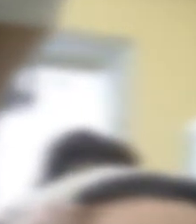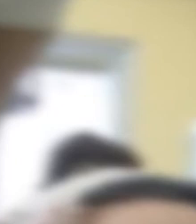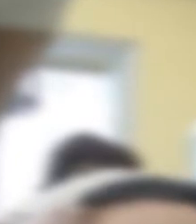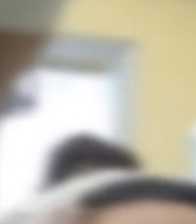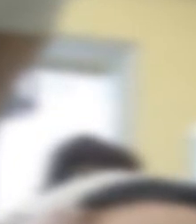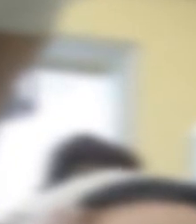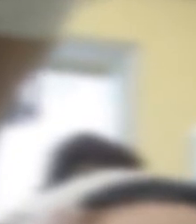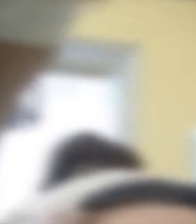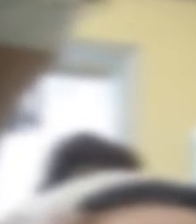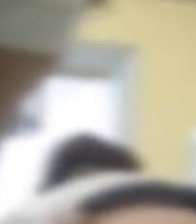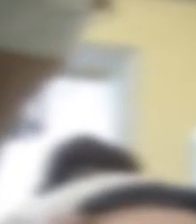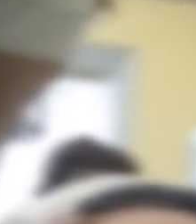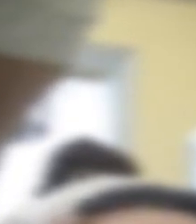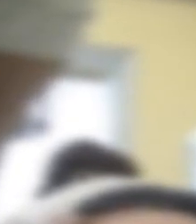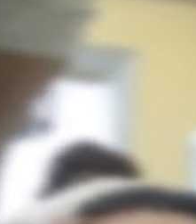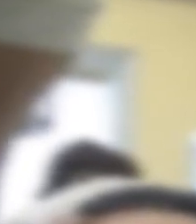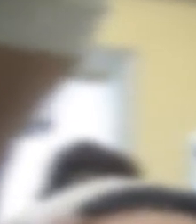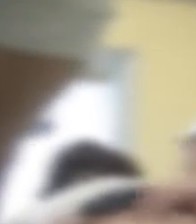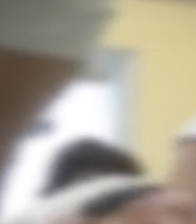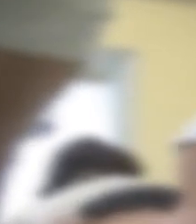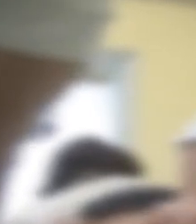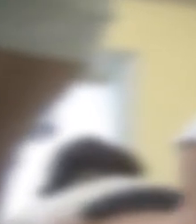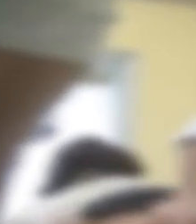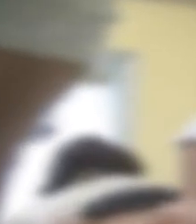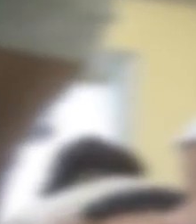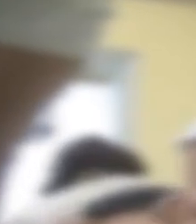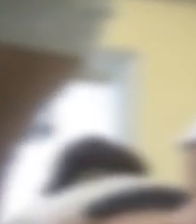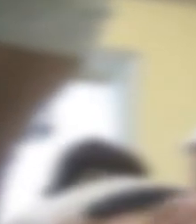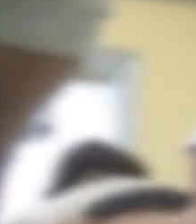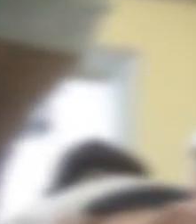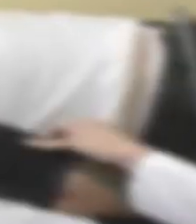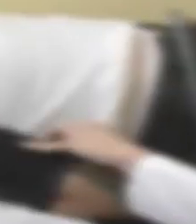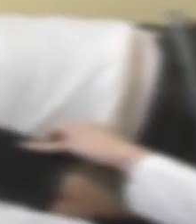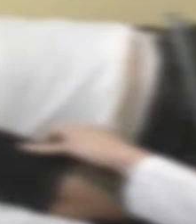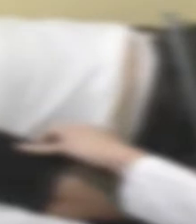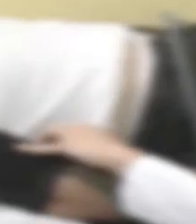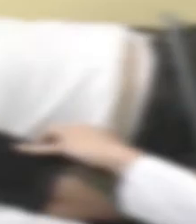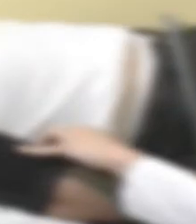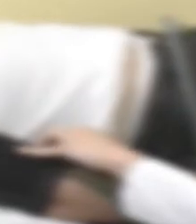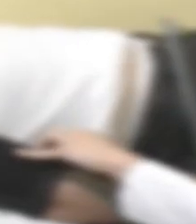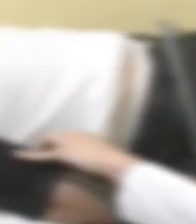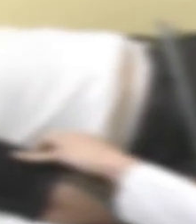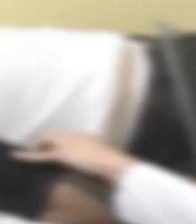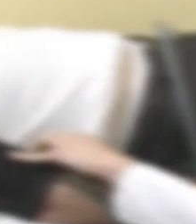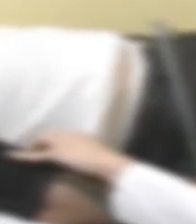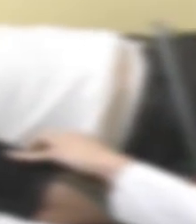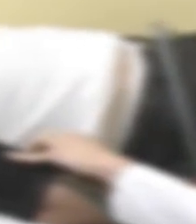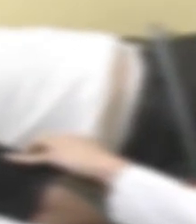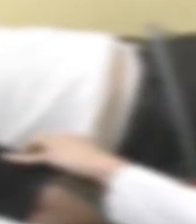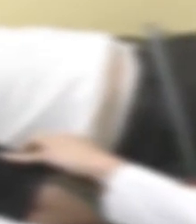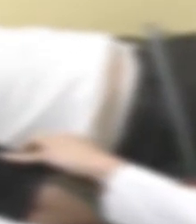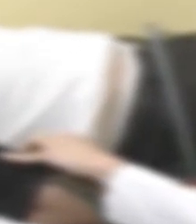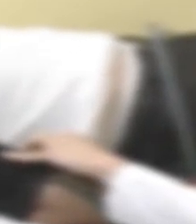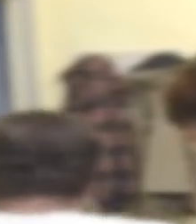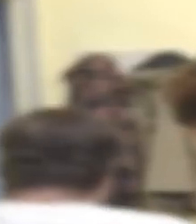se, come e quanto il Covid-19 potrà avere una seconda ondata quest'autunno, la Regione si prepara comunque ad affrontare i possibili